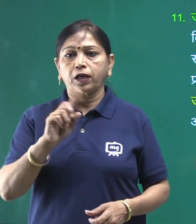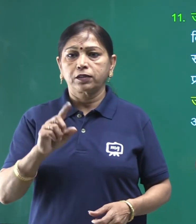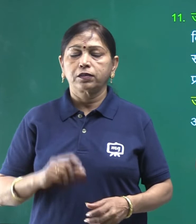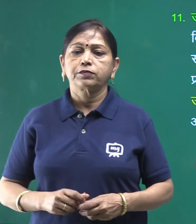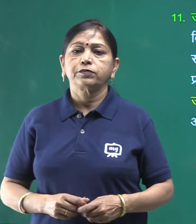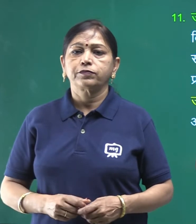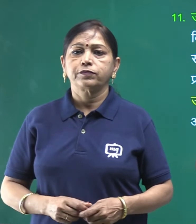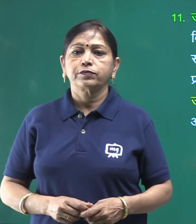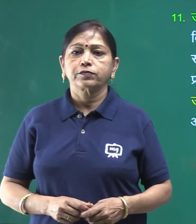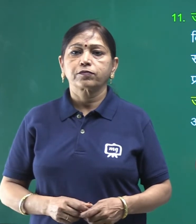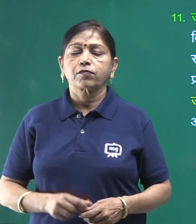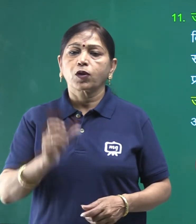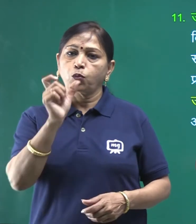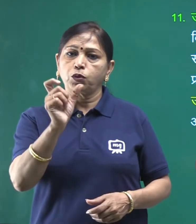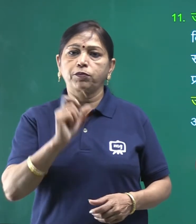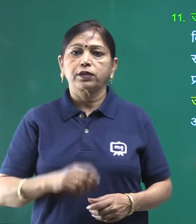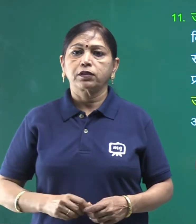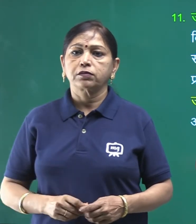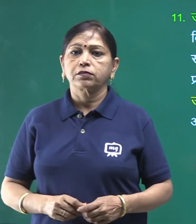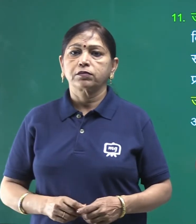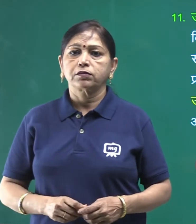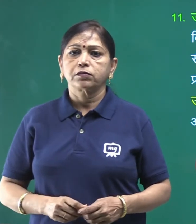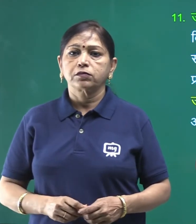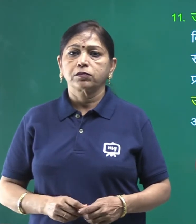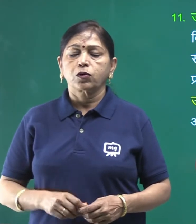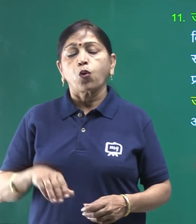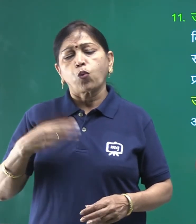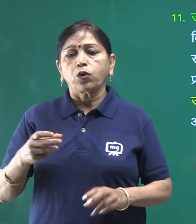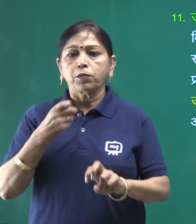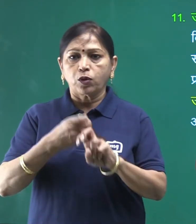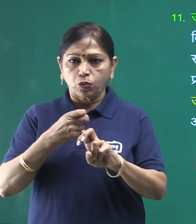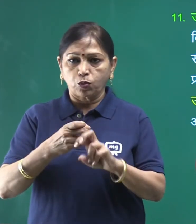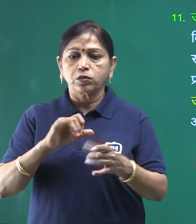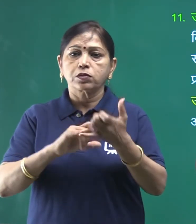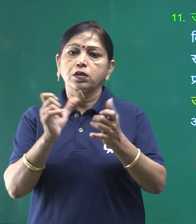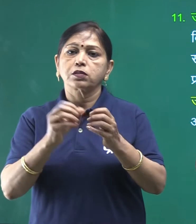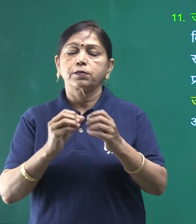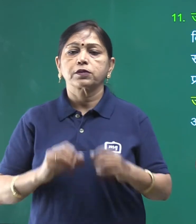11, ऊर्ध्वपातन कोई ठोस पदार्थ